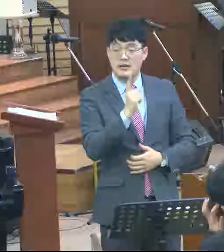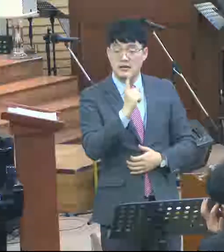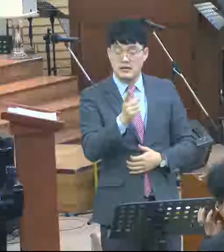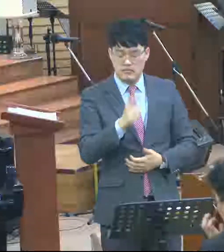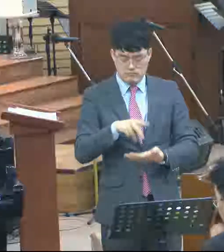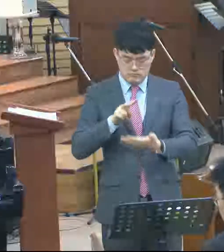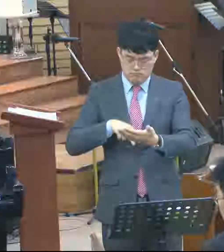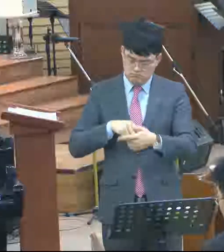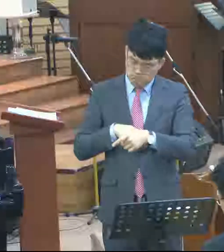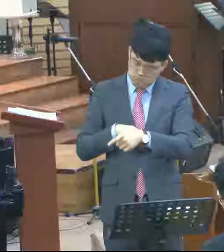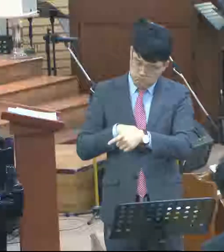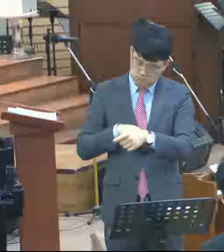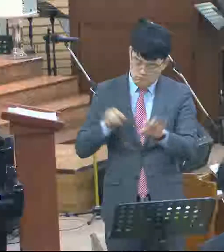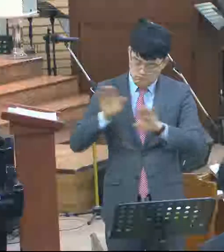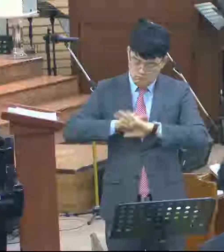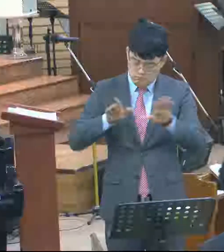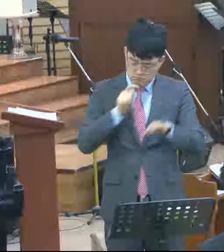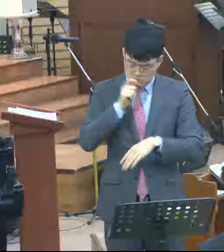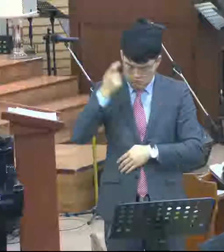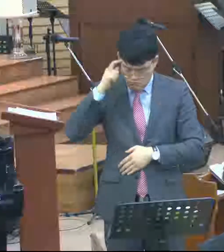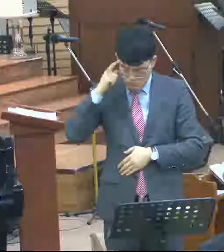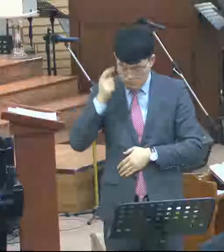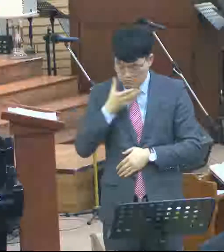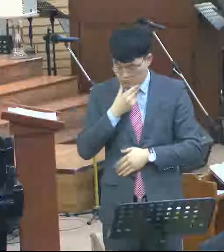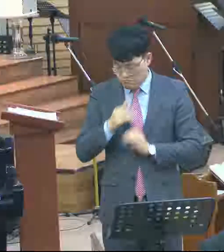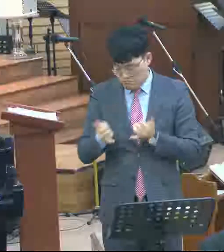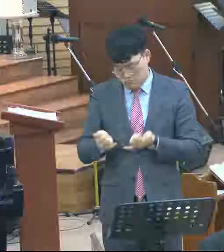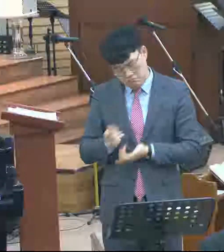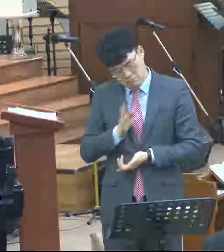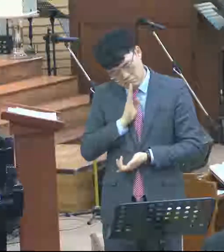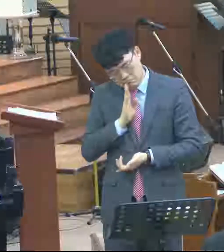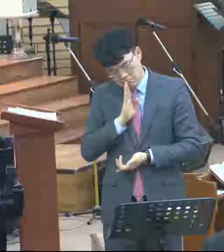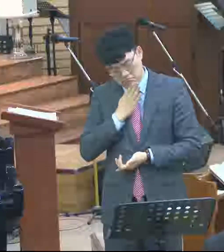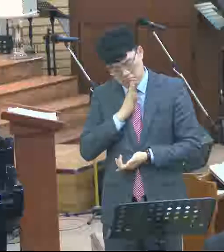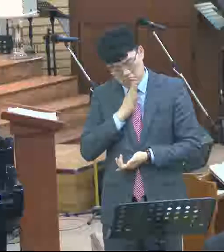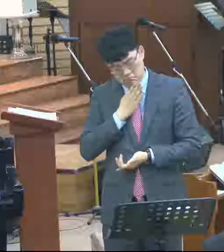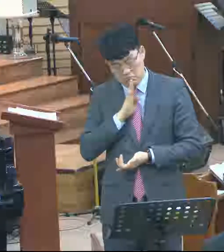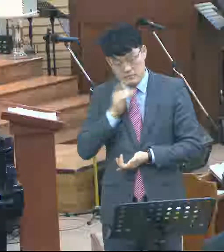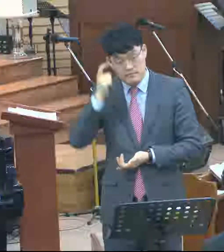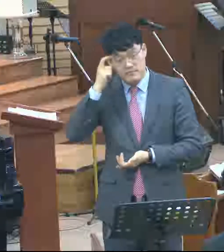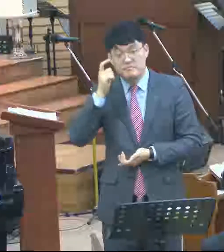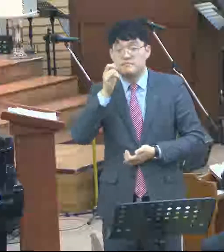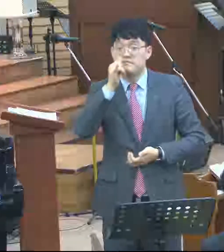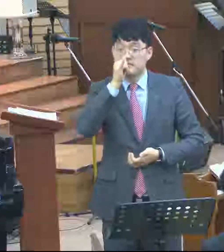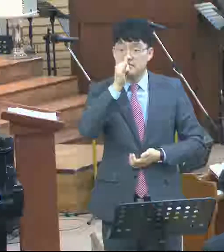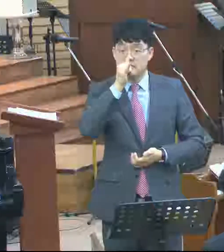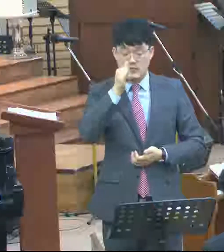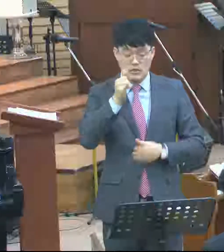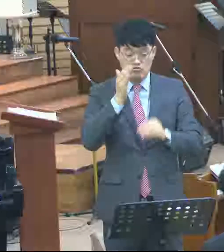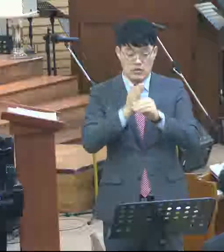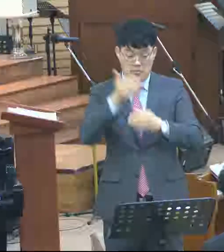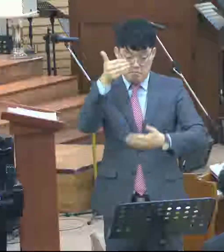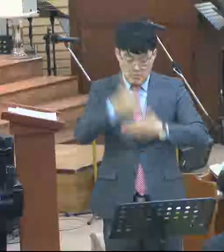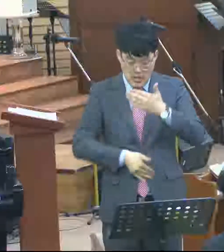복이 있을까 의아한 마음이 들죠. 가운데 생략된 말은 악인의 꾀를 좇지